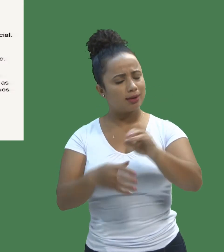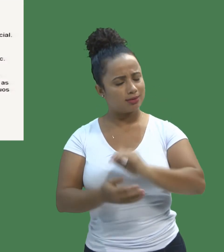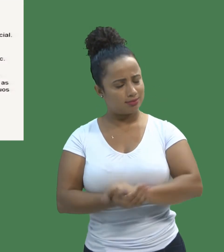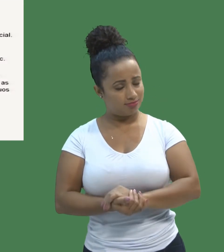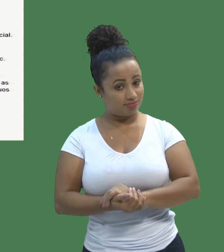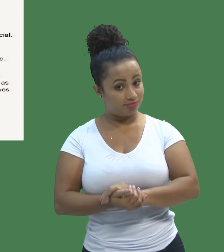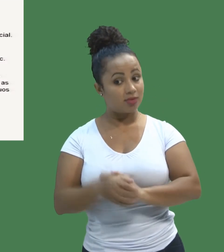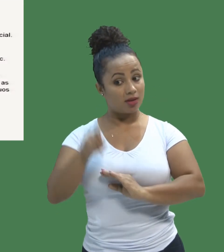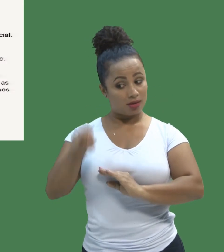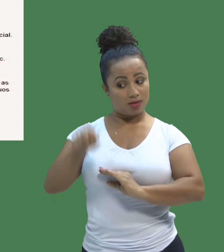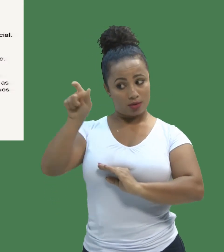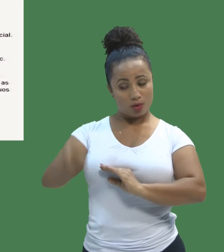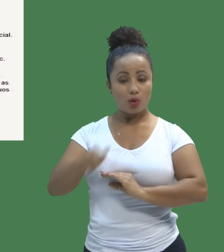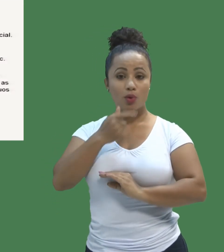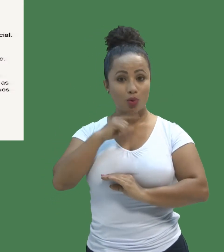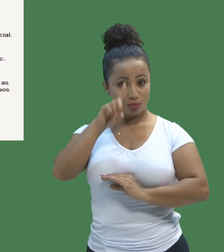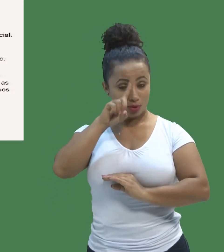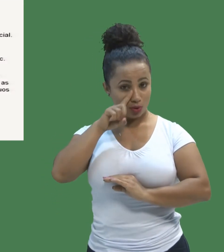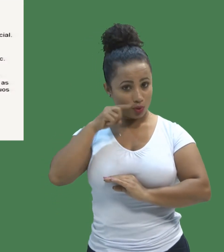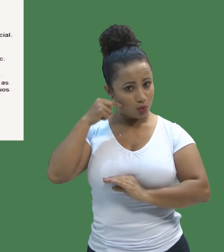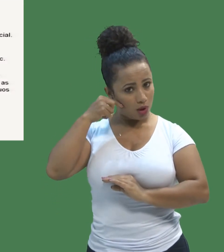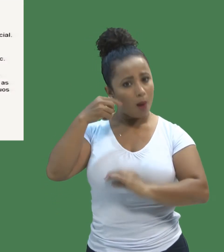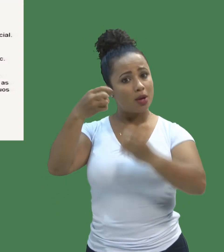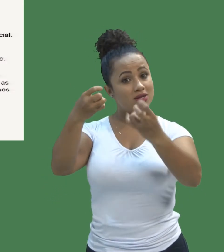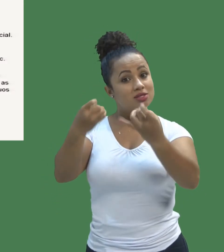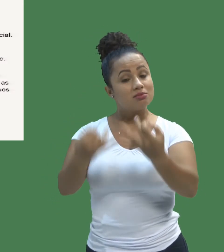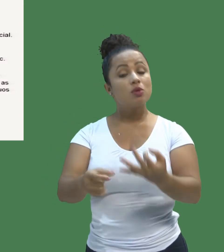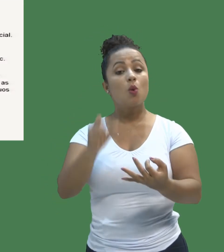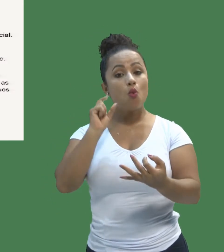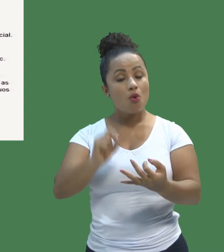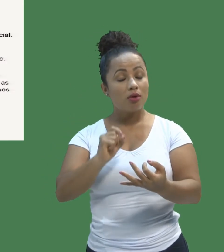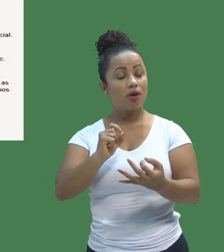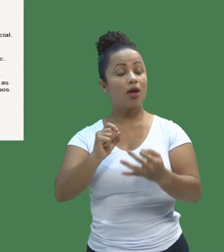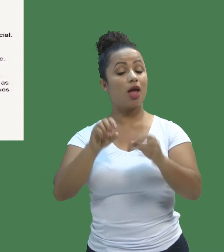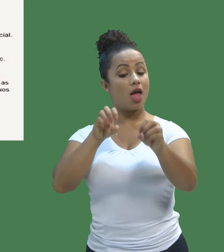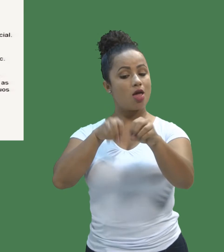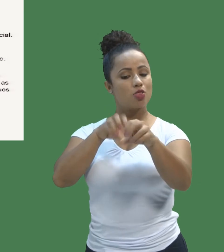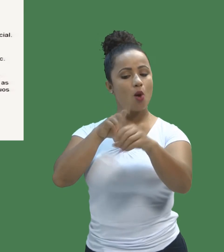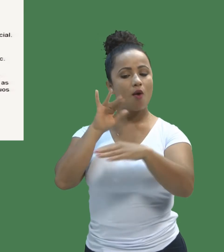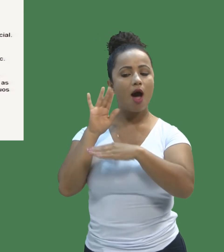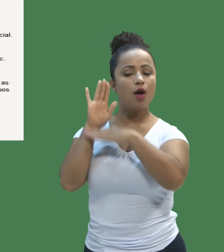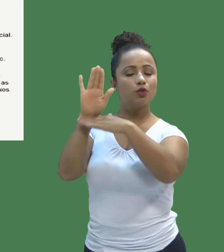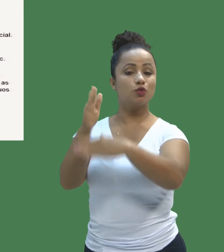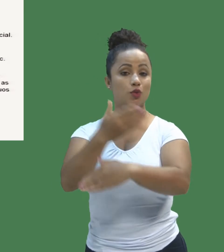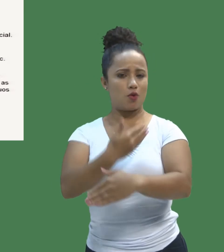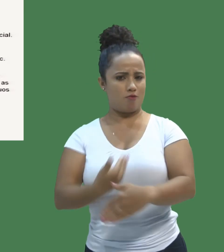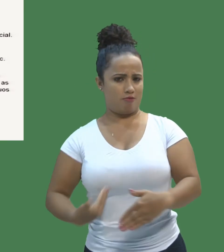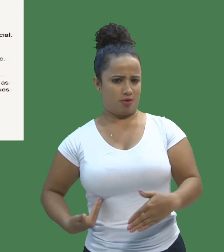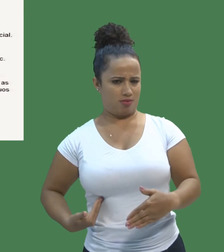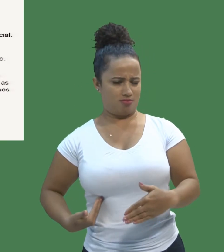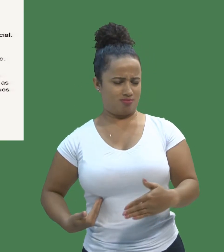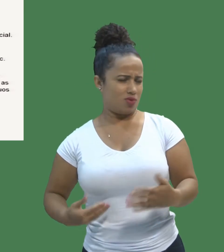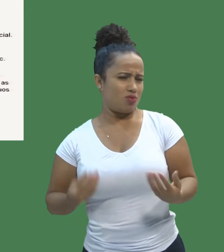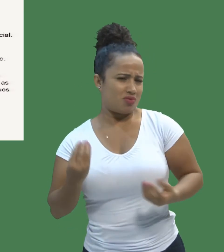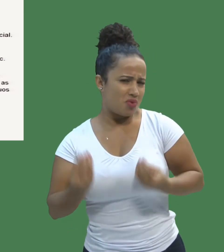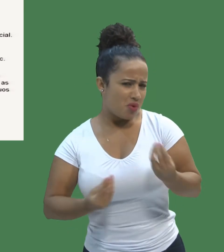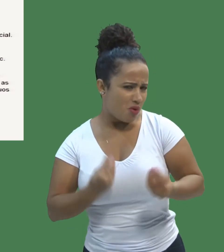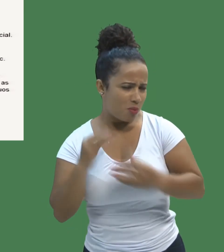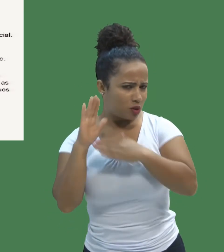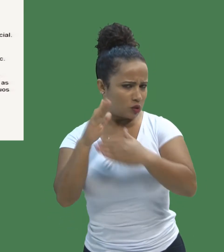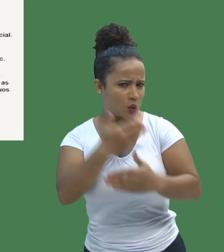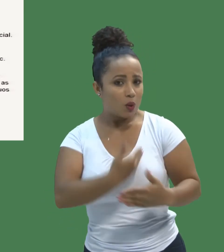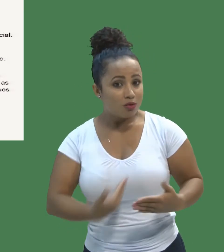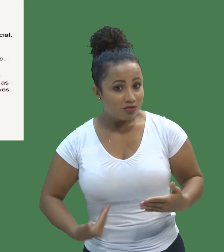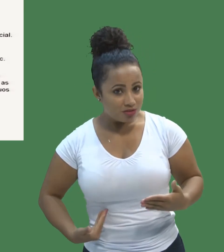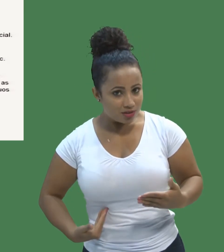a educação? Para Durkheim, a educação estaria a serviço do poder do Estado. O